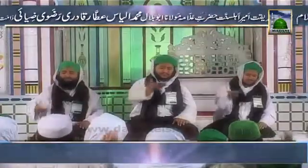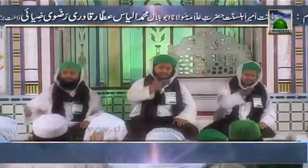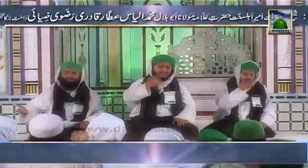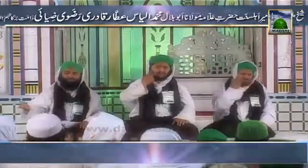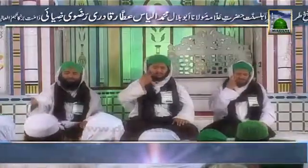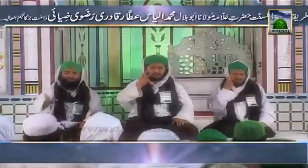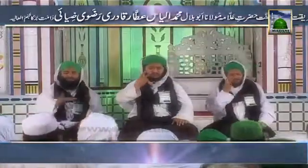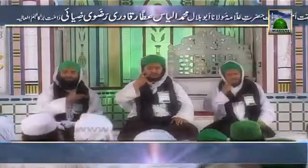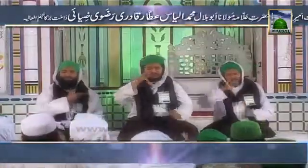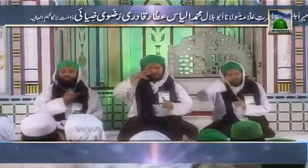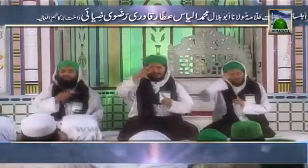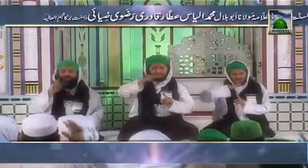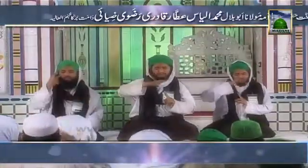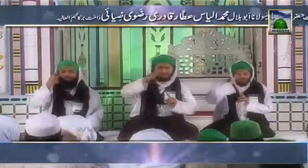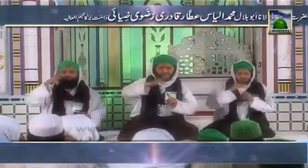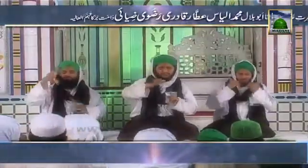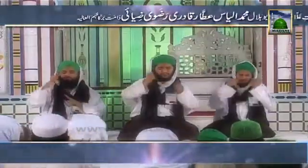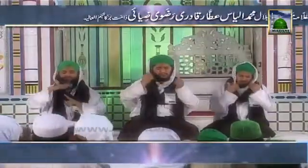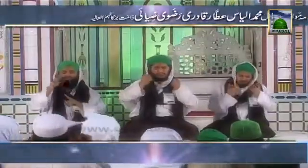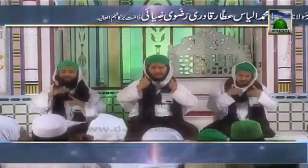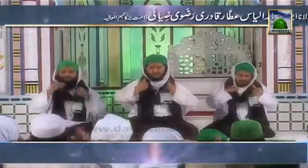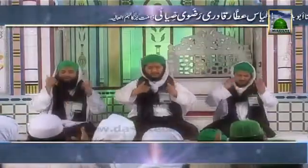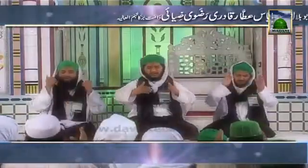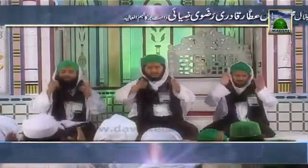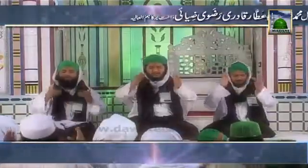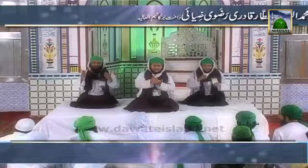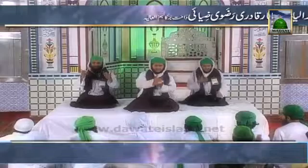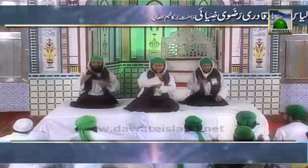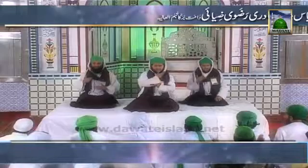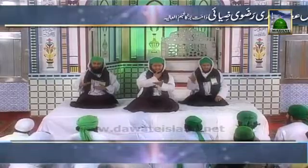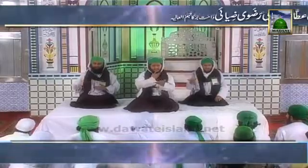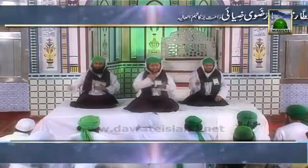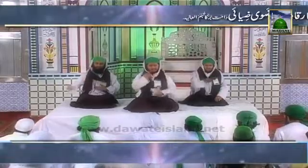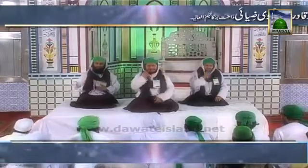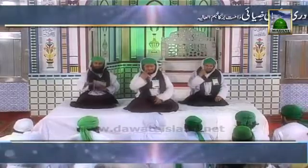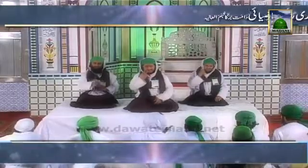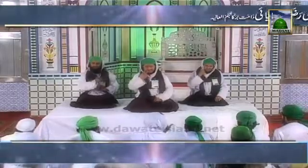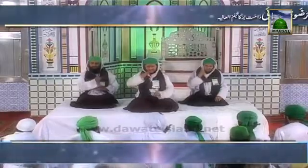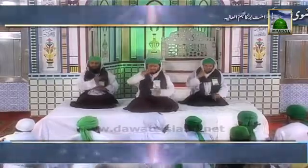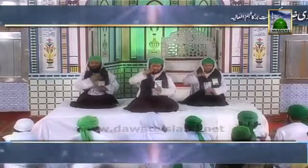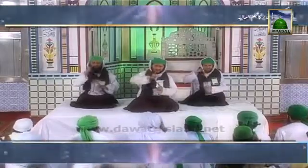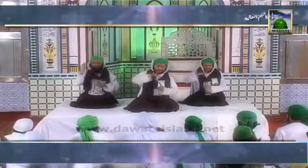پر نظر کرم فرمائی، جس پر نظر